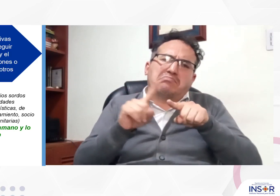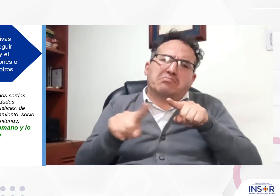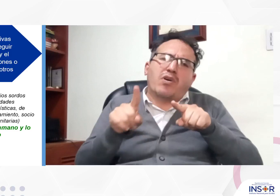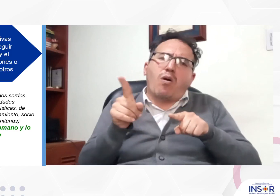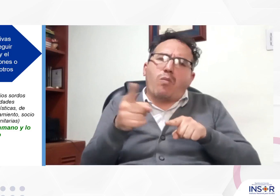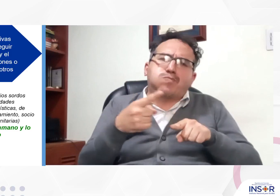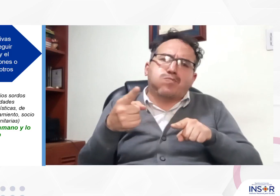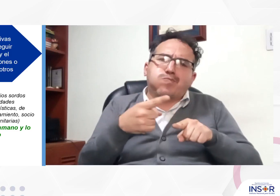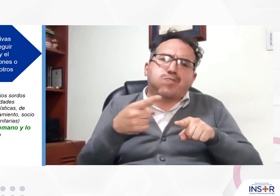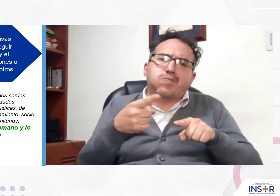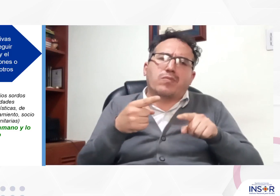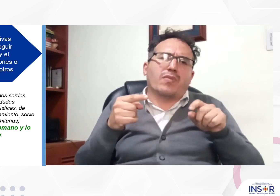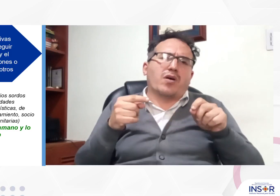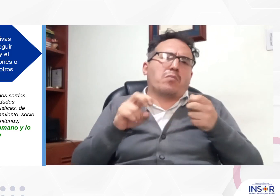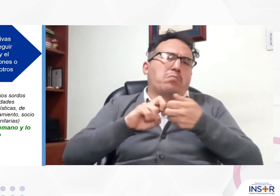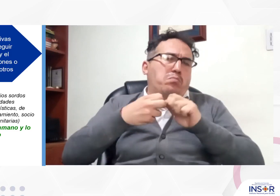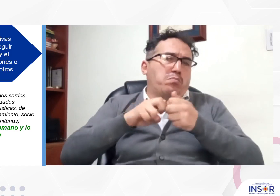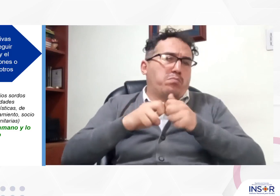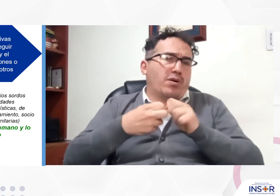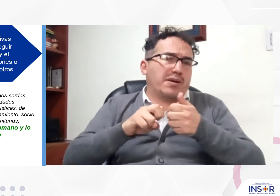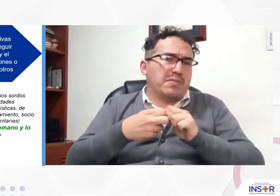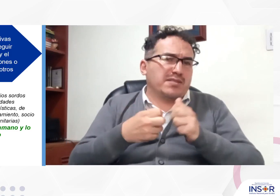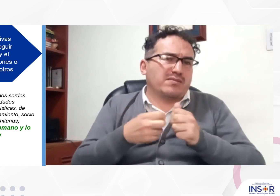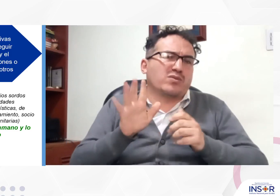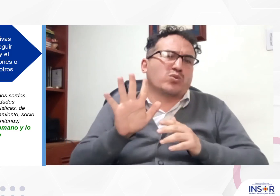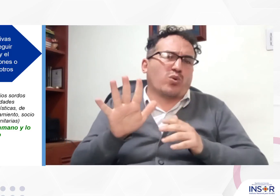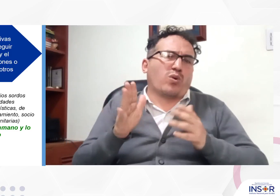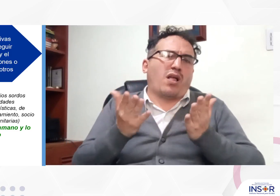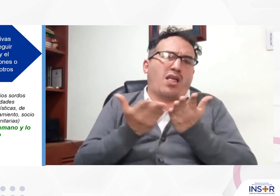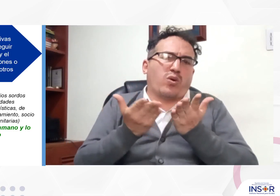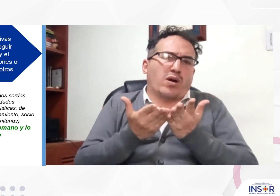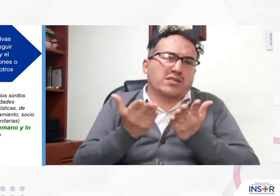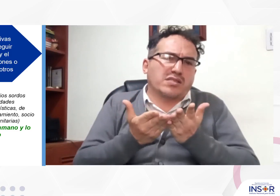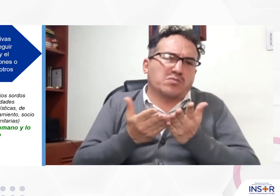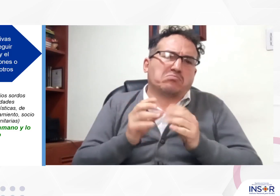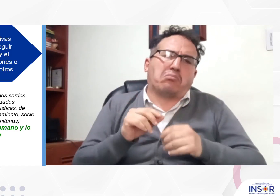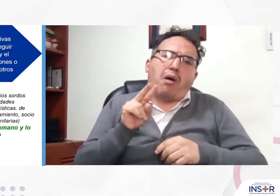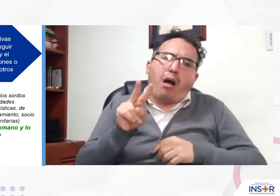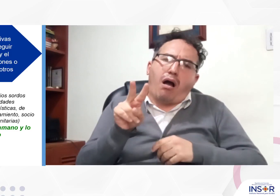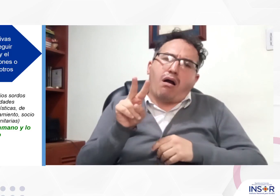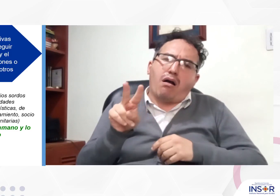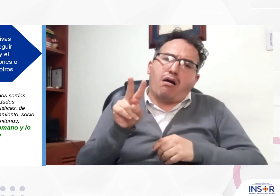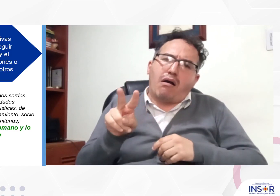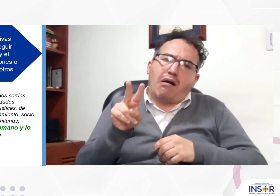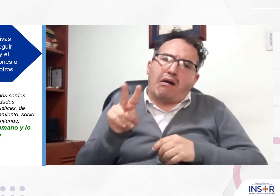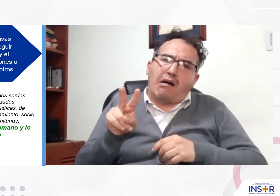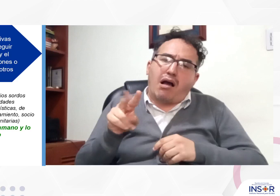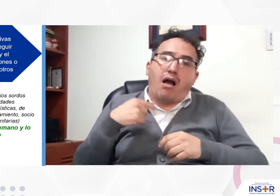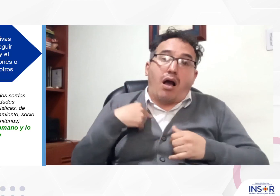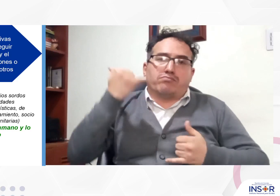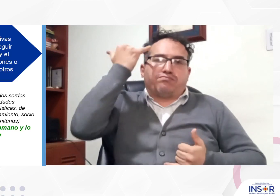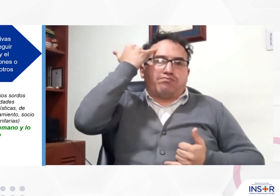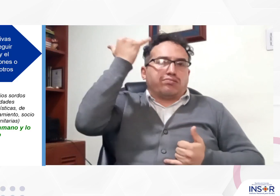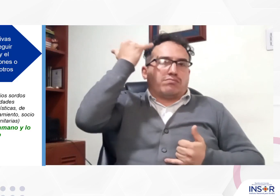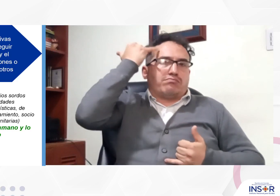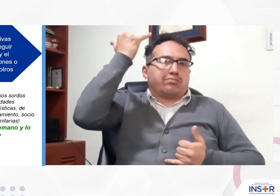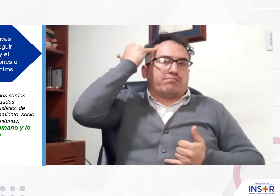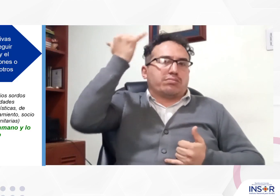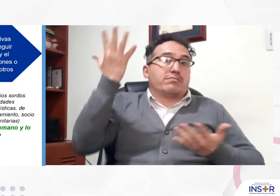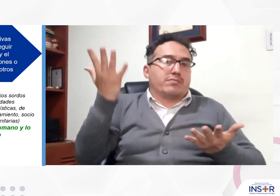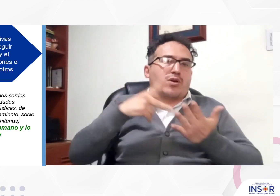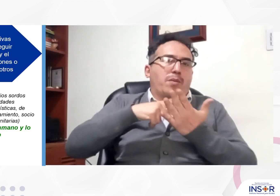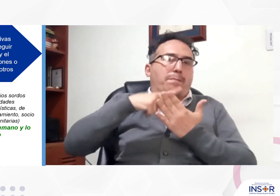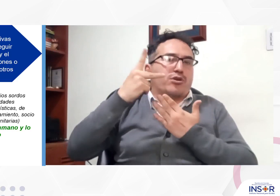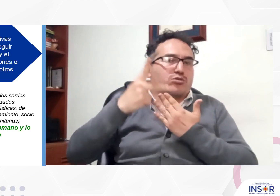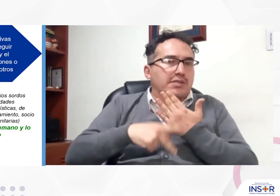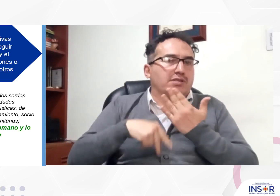este proceso como docente he podido ver diferentes escenarios y problemáticas en el campo de la educación y a partir